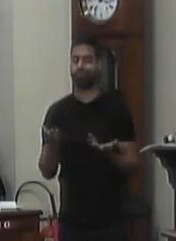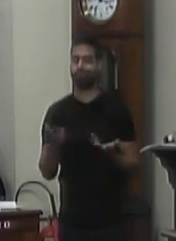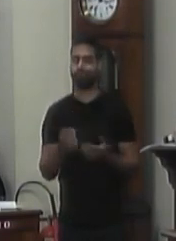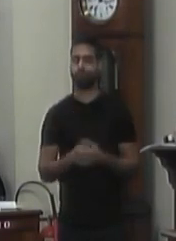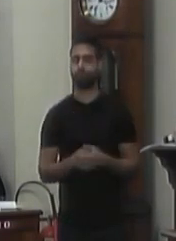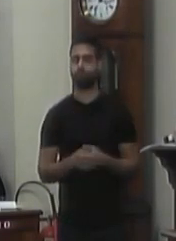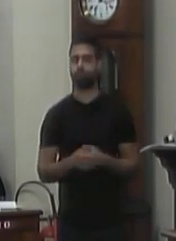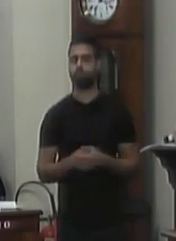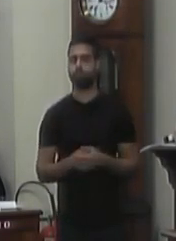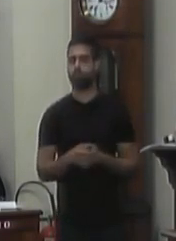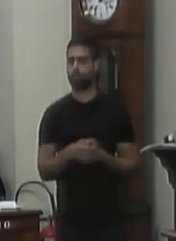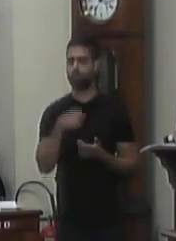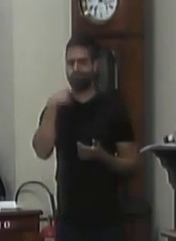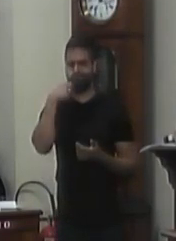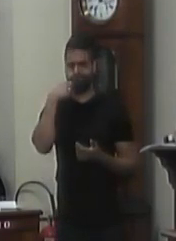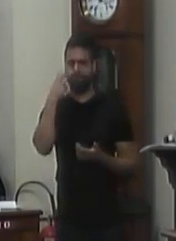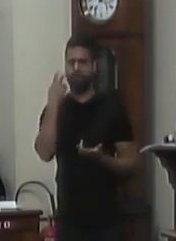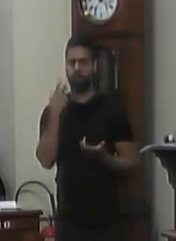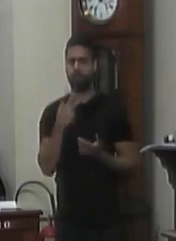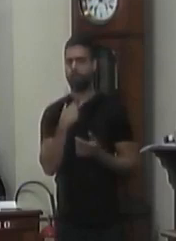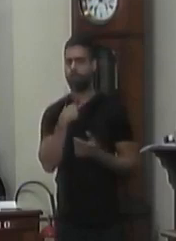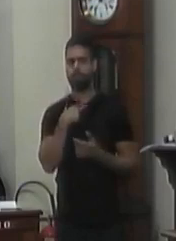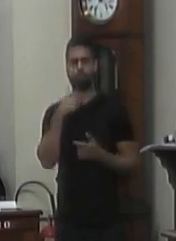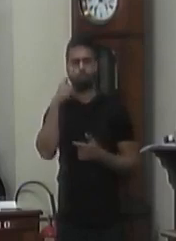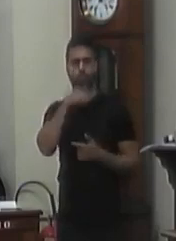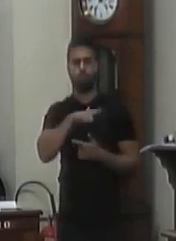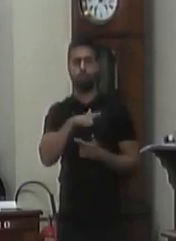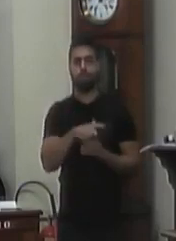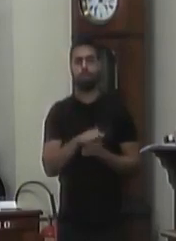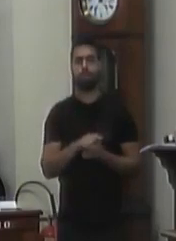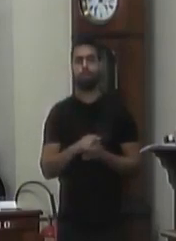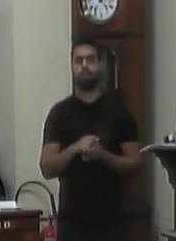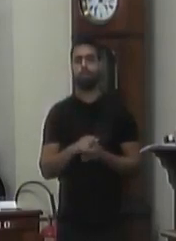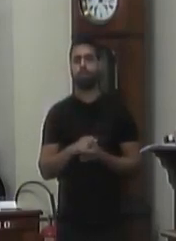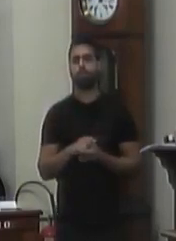Entendeu? Então, você não consegue